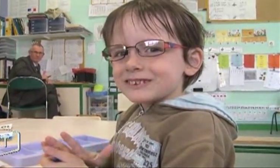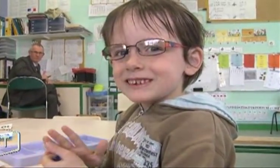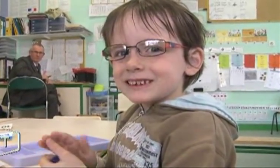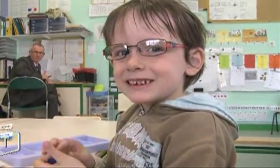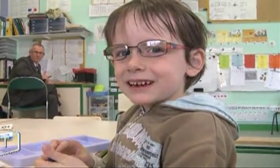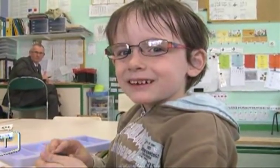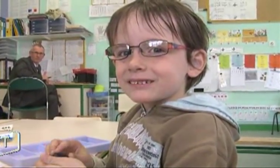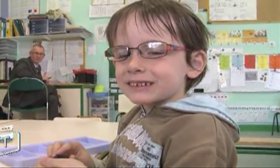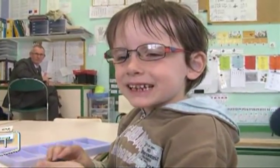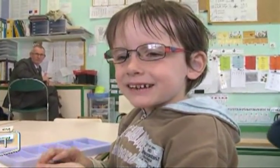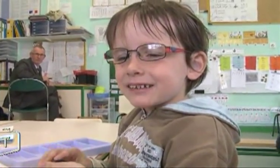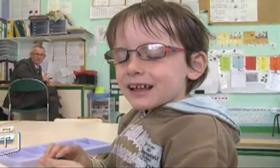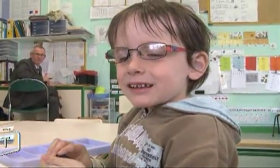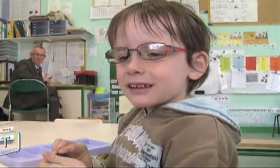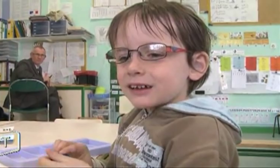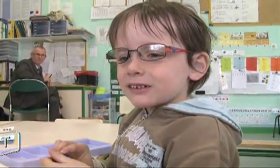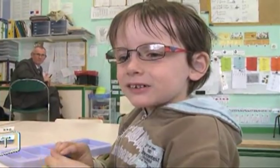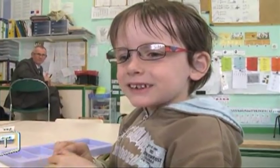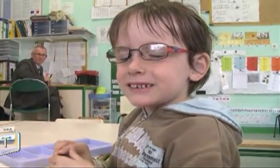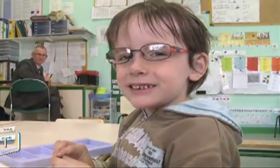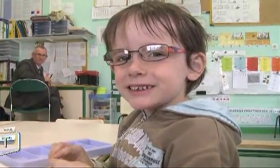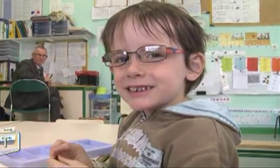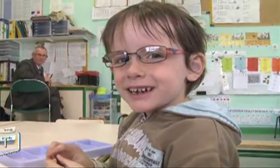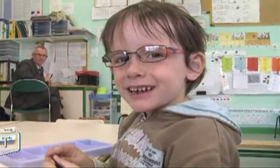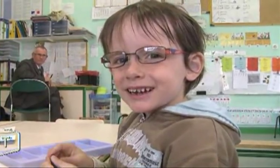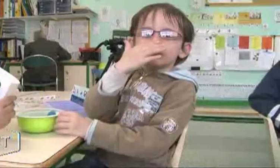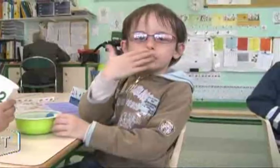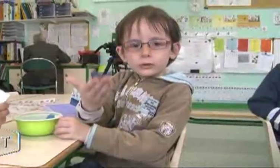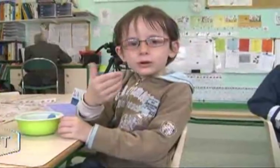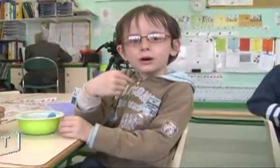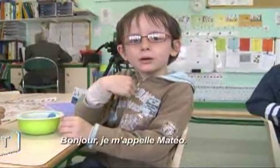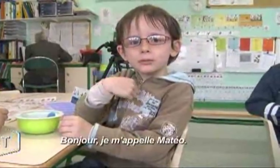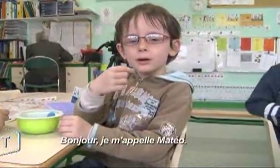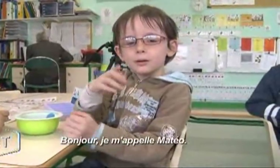Je communique avec la langue des signes.